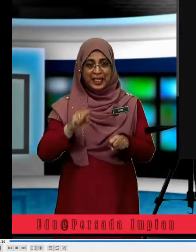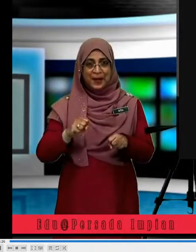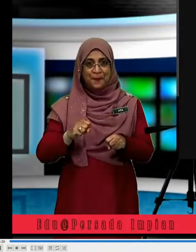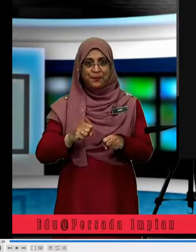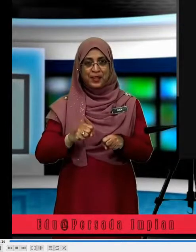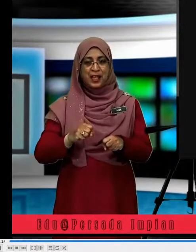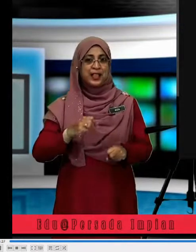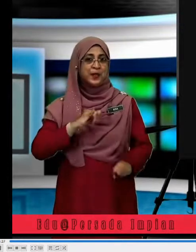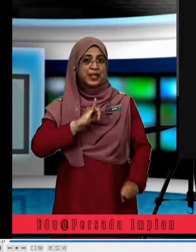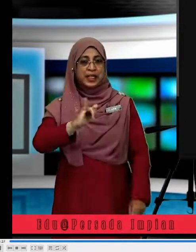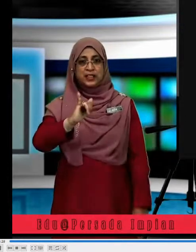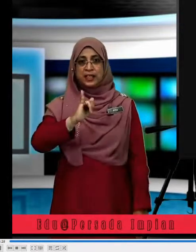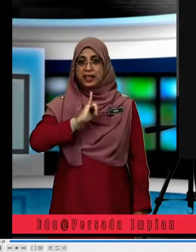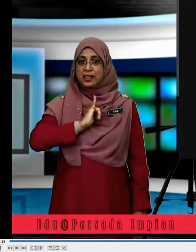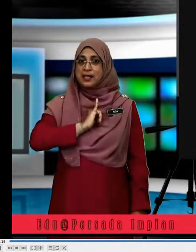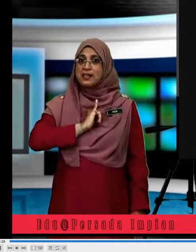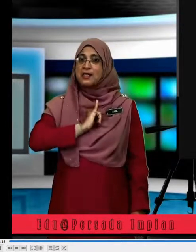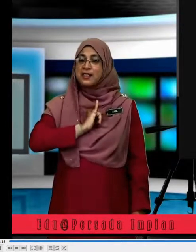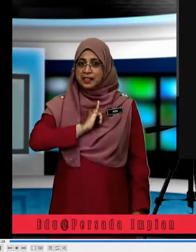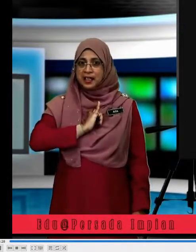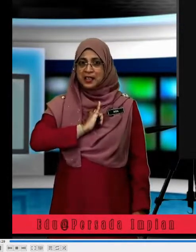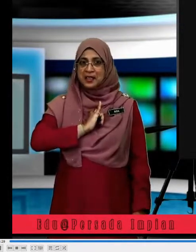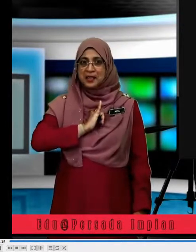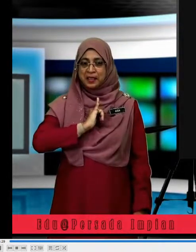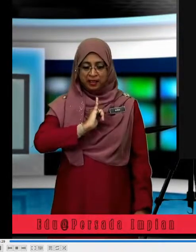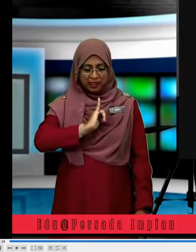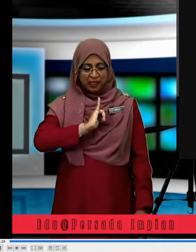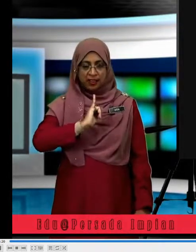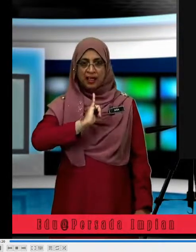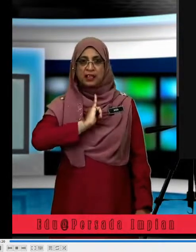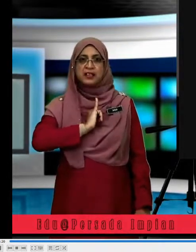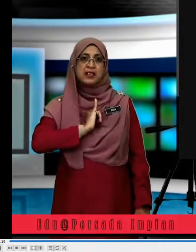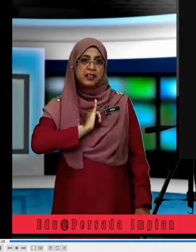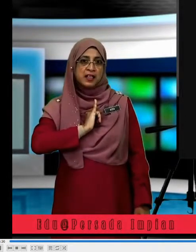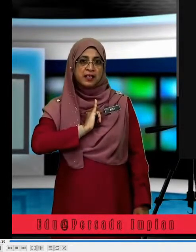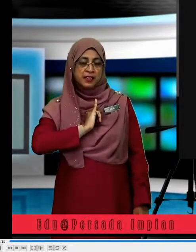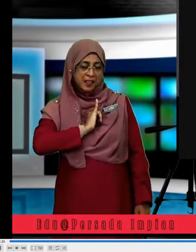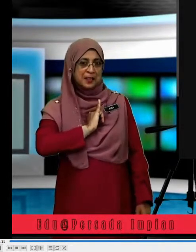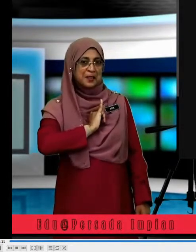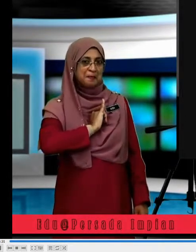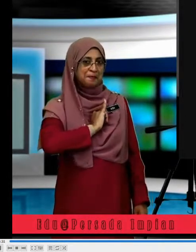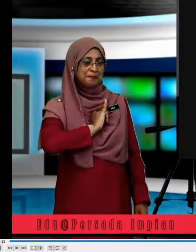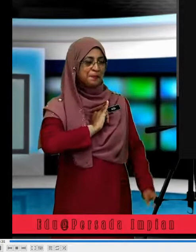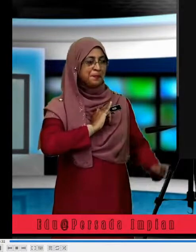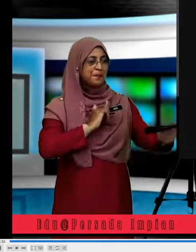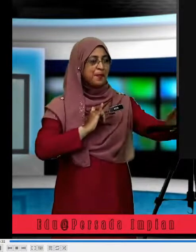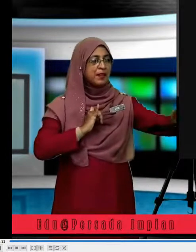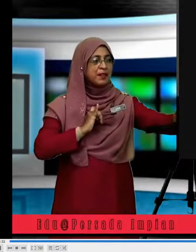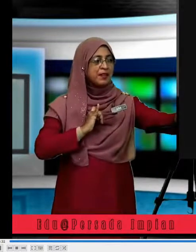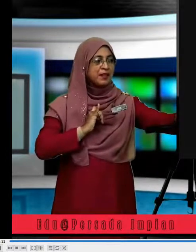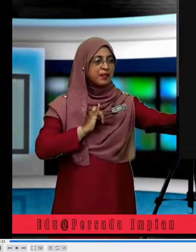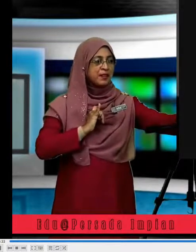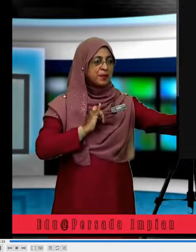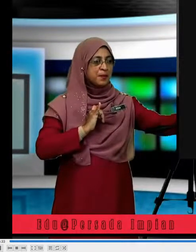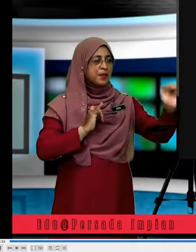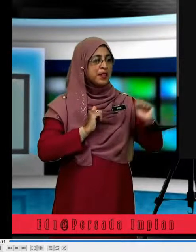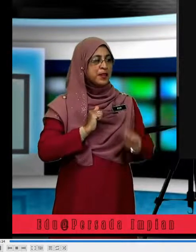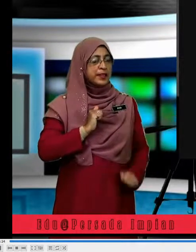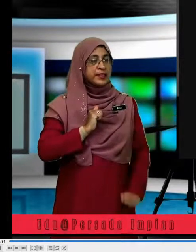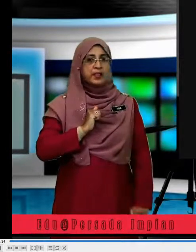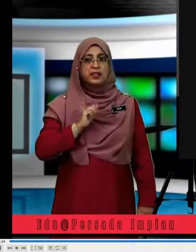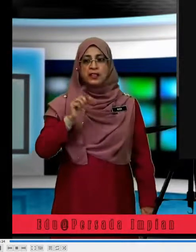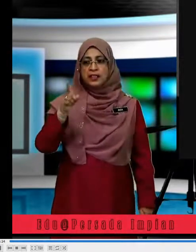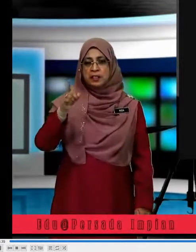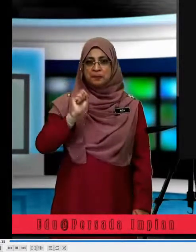oleh itu adalah isyarat saya tetap Hai ditengah saya di